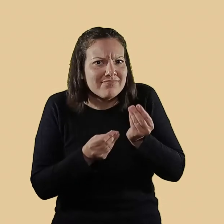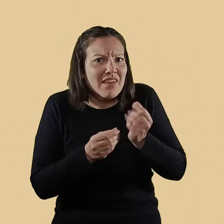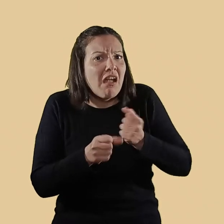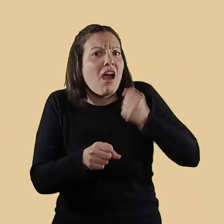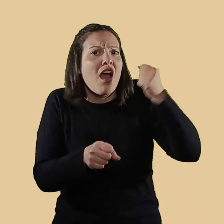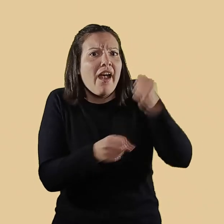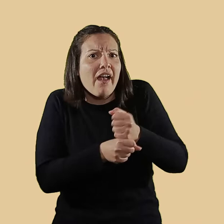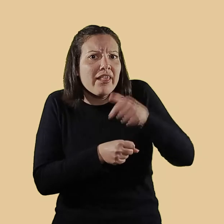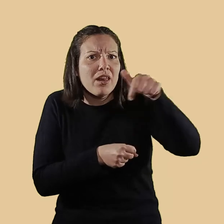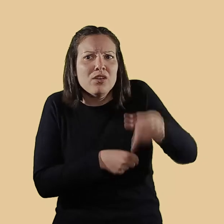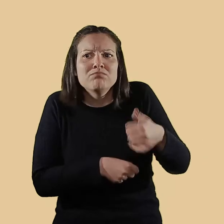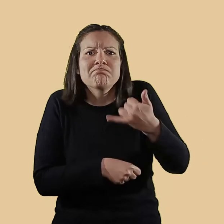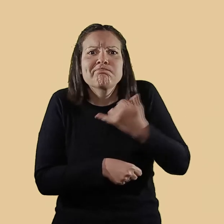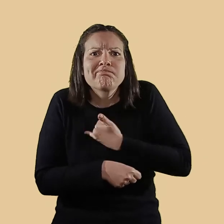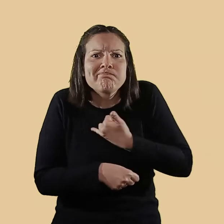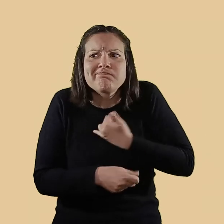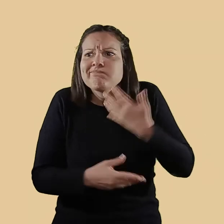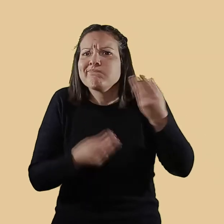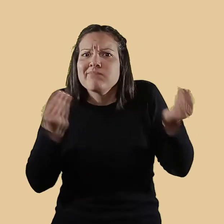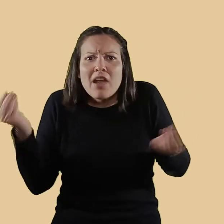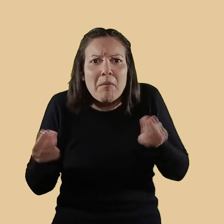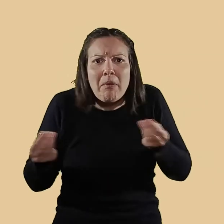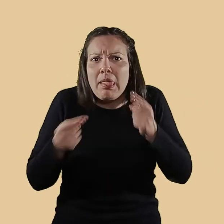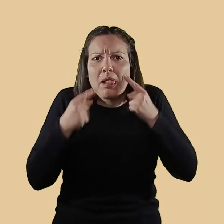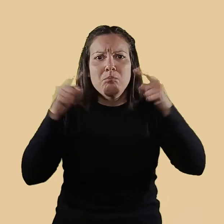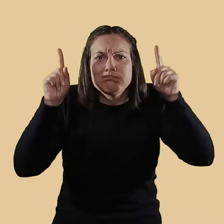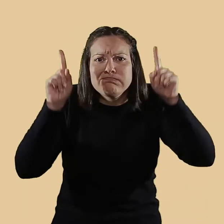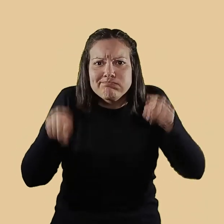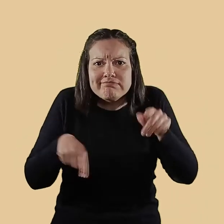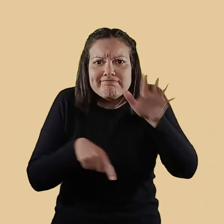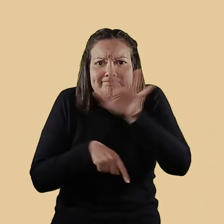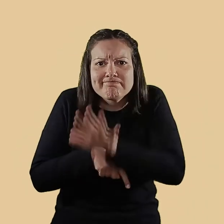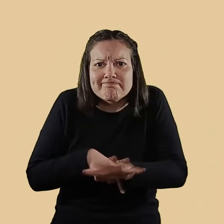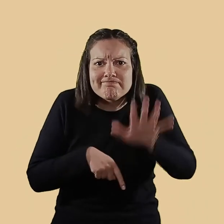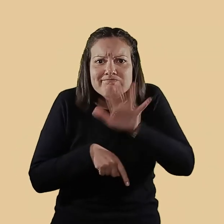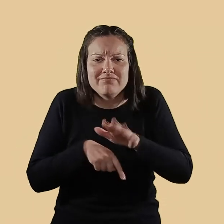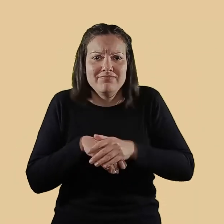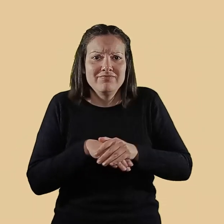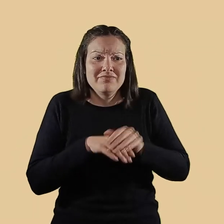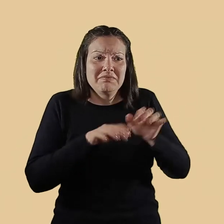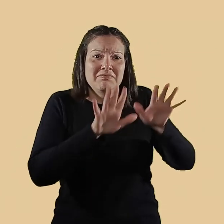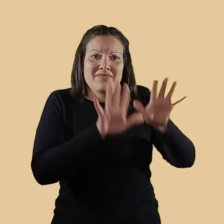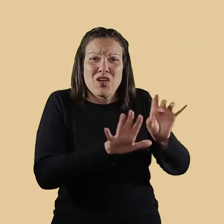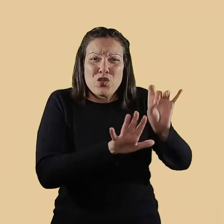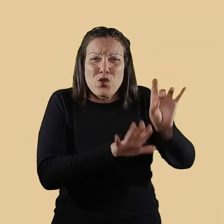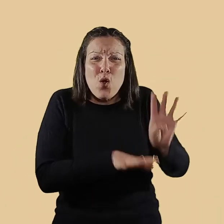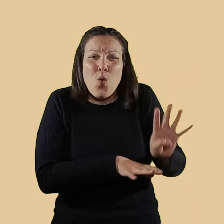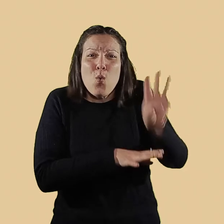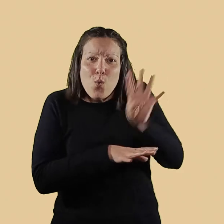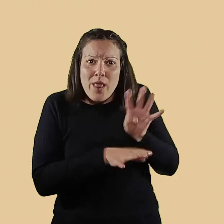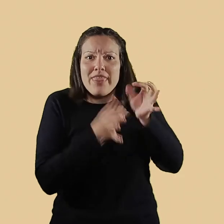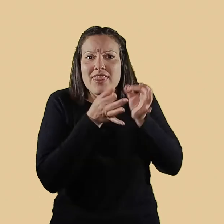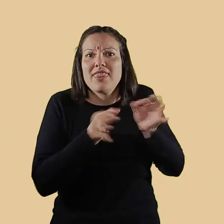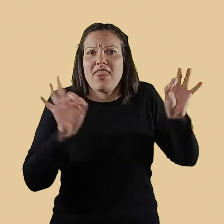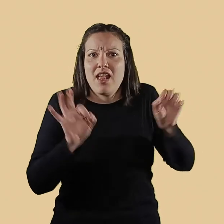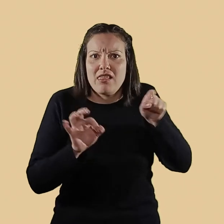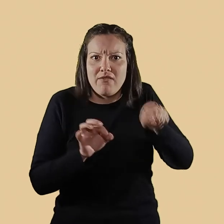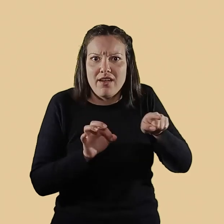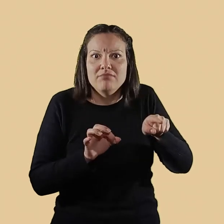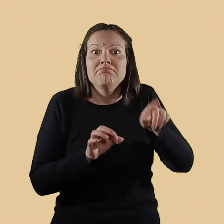hoy no se sabe qué pasó con ellos. Y solo 4 pudieron sobrevivir y dar cuenta de